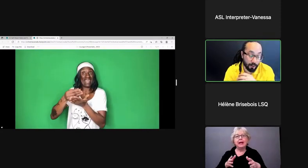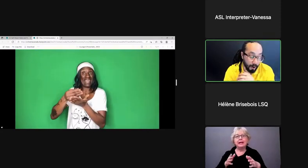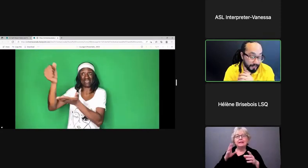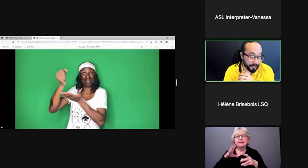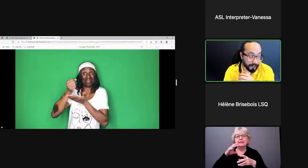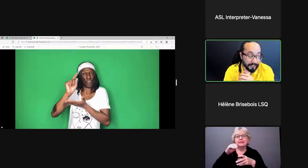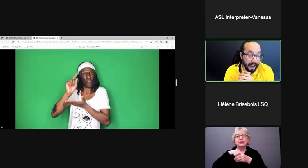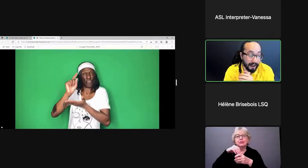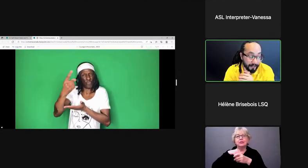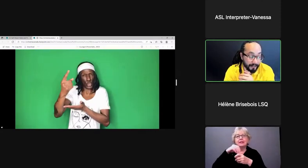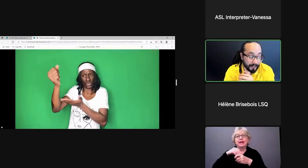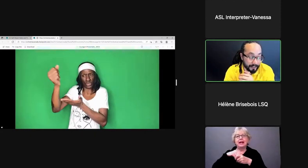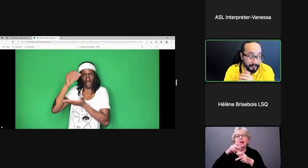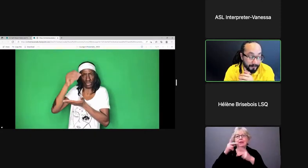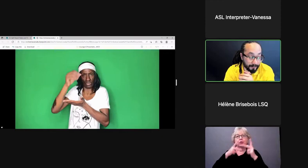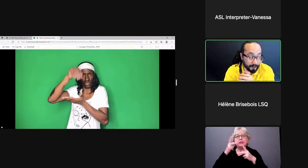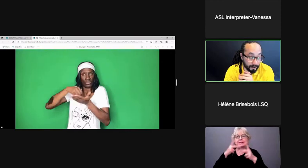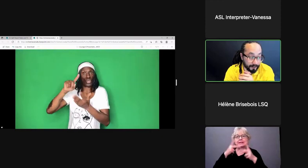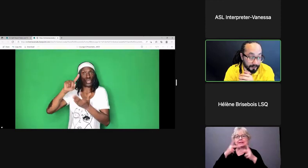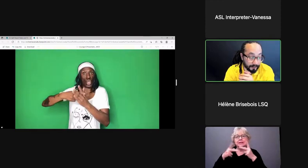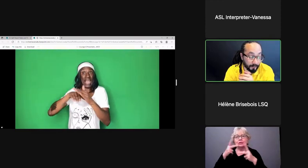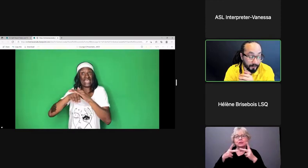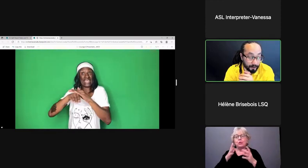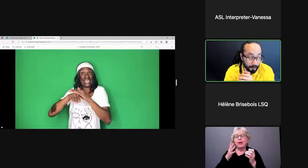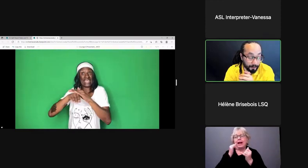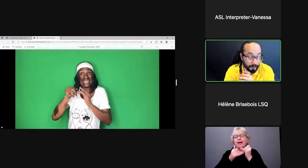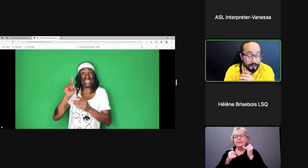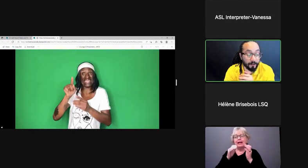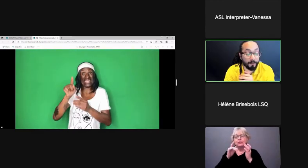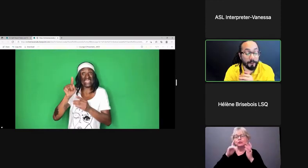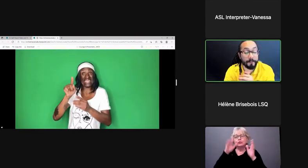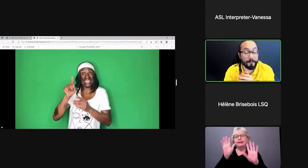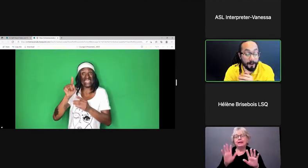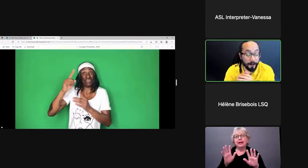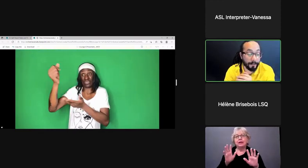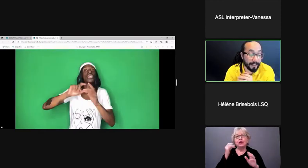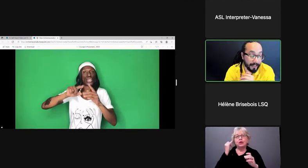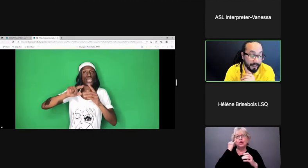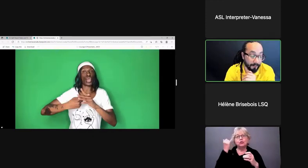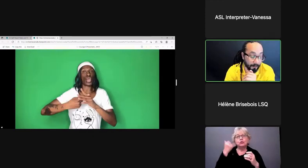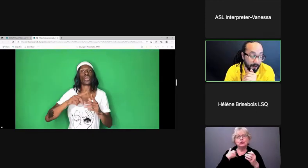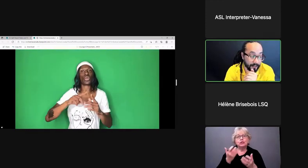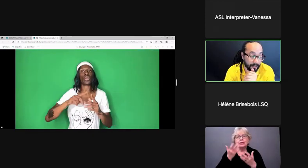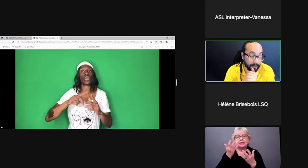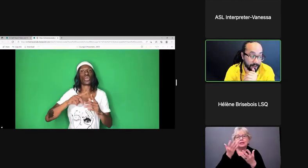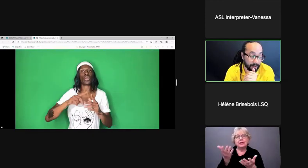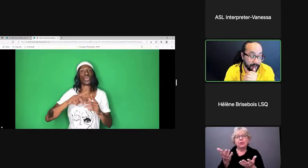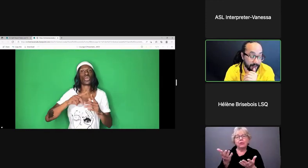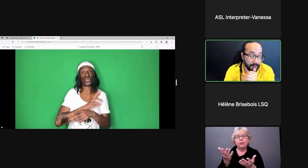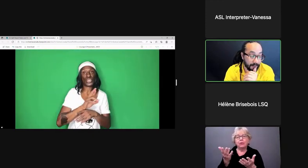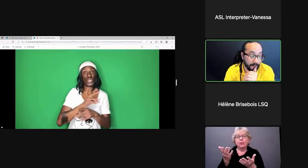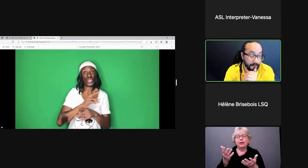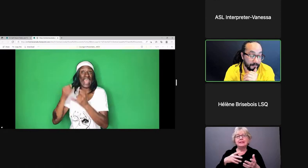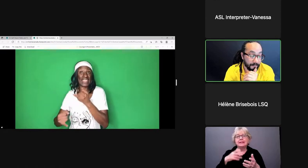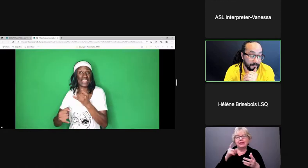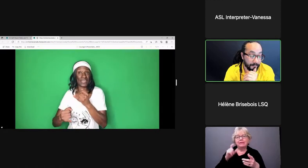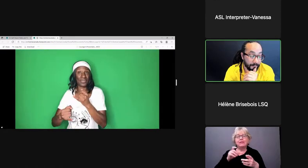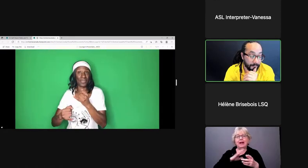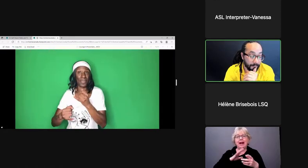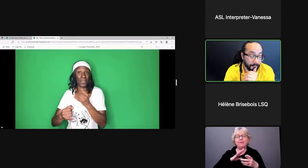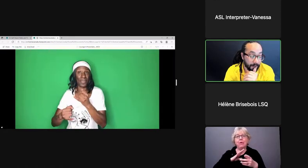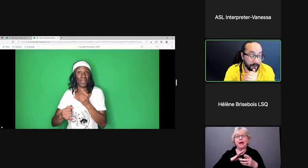du processus ou à la fin du spectacle. Mais une suggestion que j'ai et que je répète, c'est de les avoir d